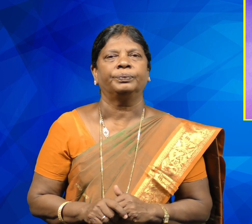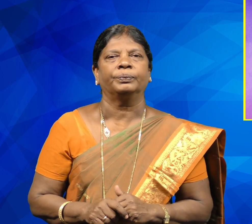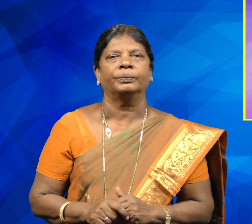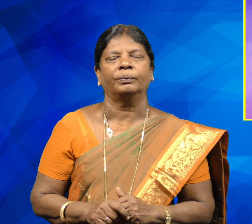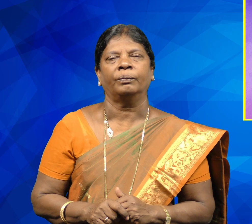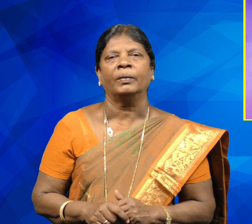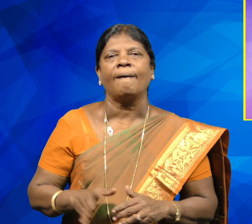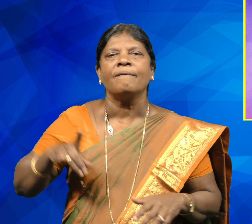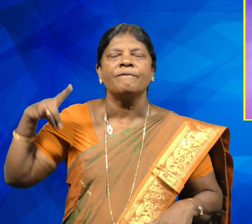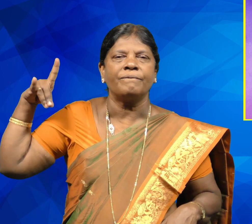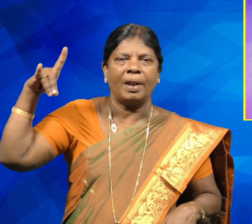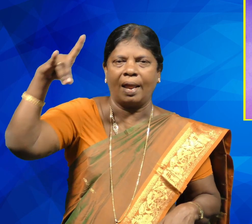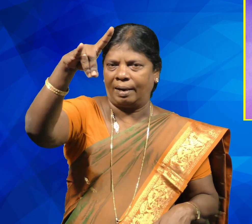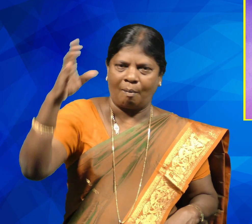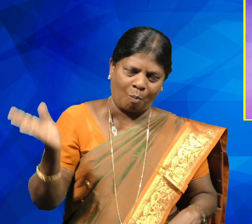விமானத்தில் போனாலும்